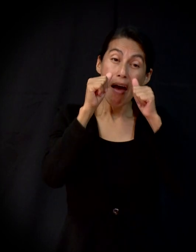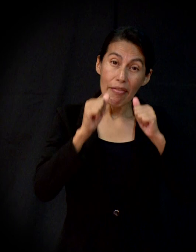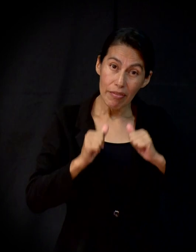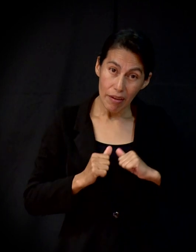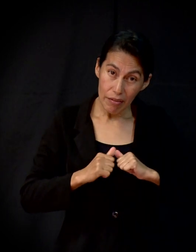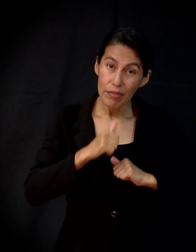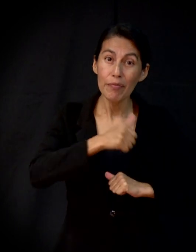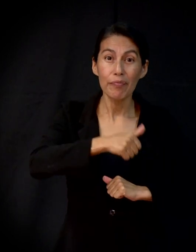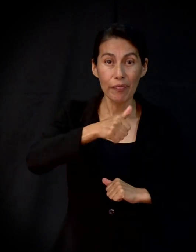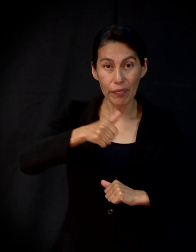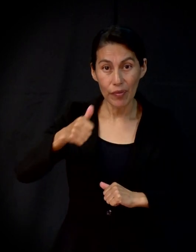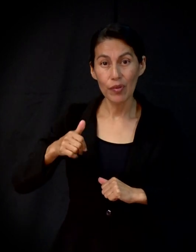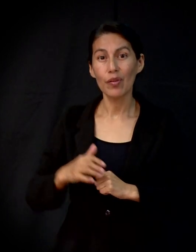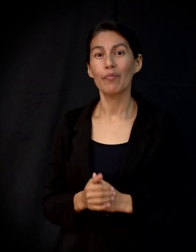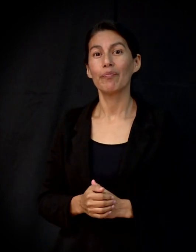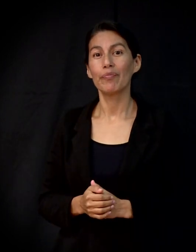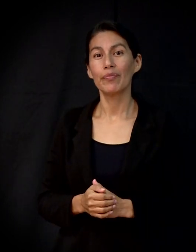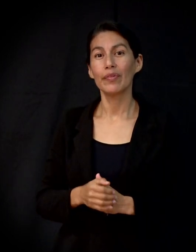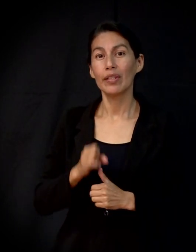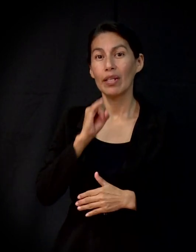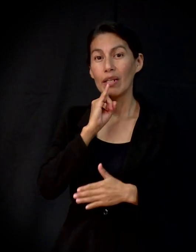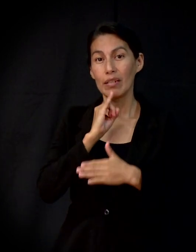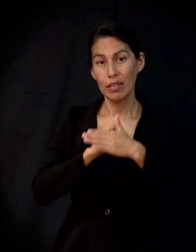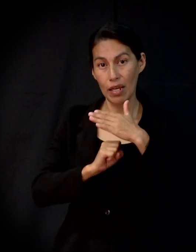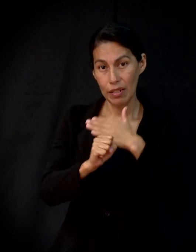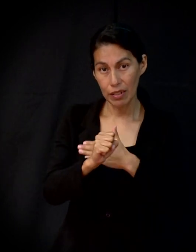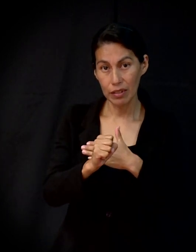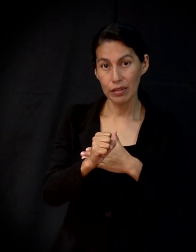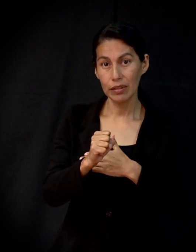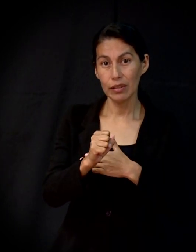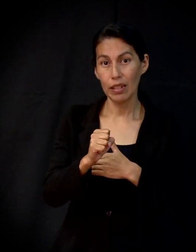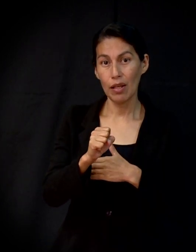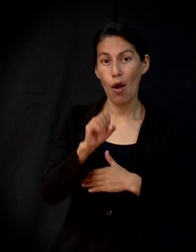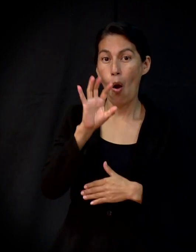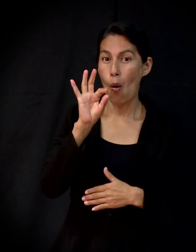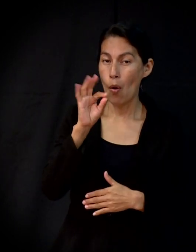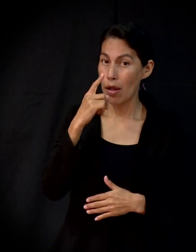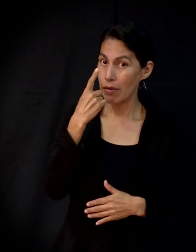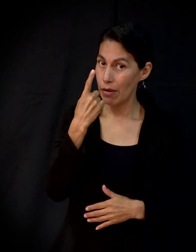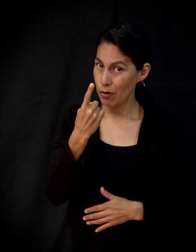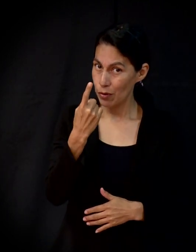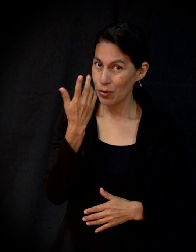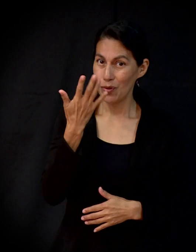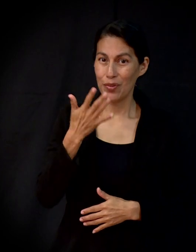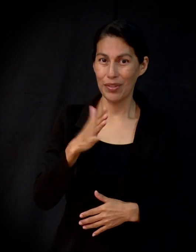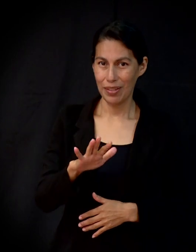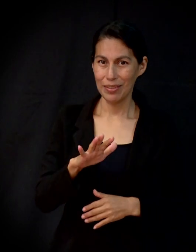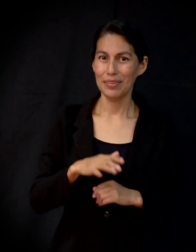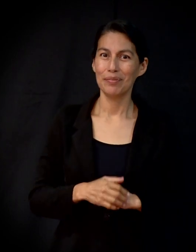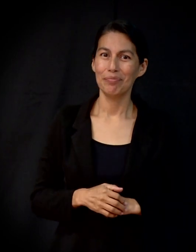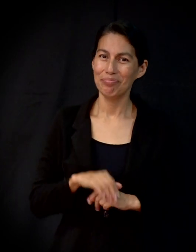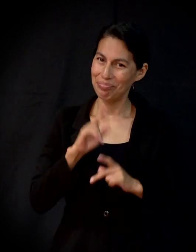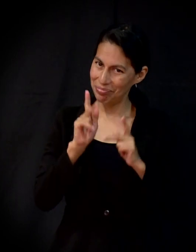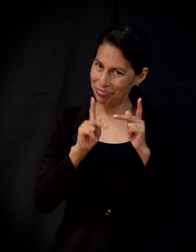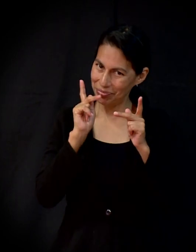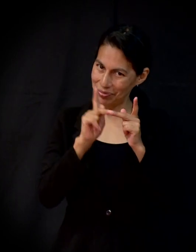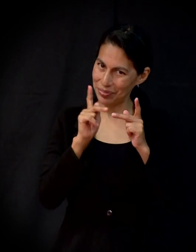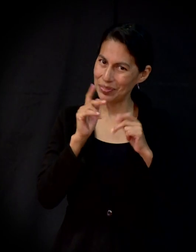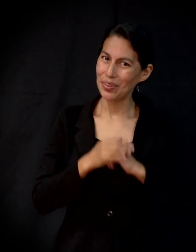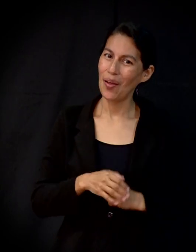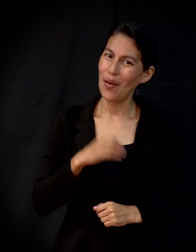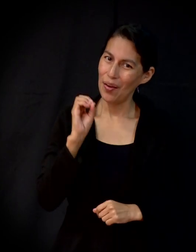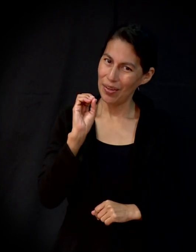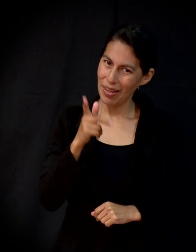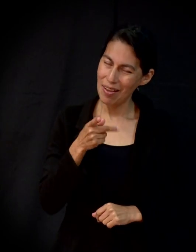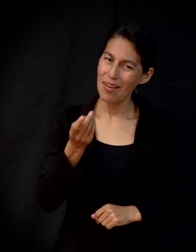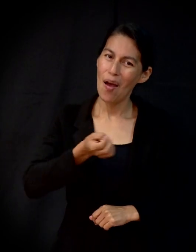viviendo en sus corazones. Claro que sí, ¿sabías? 41, perfecto. Muy bien, vamos a hablar y tenemos